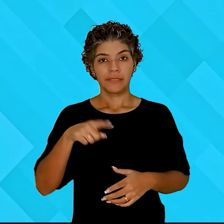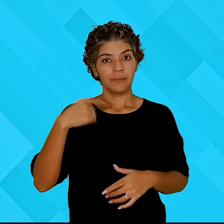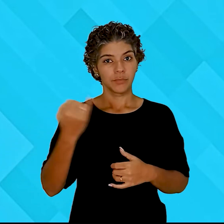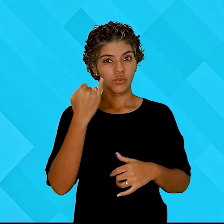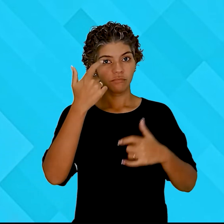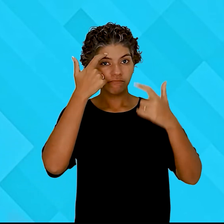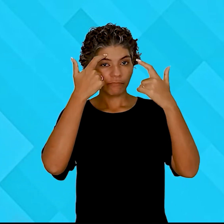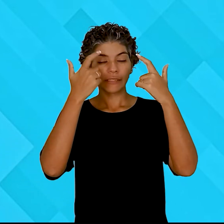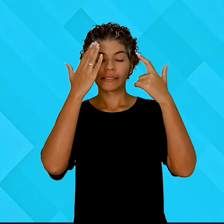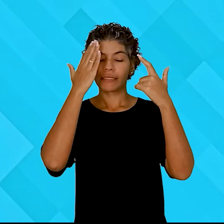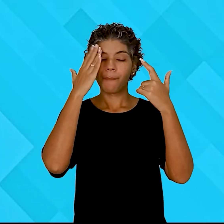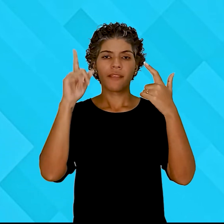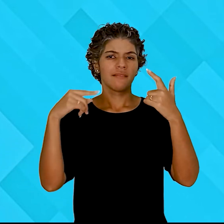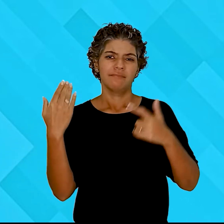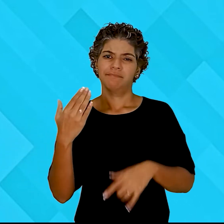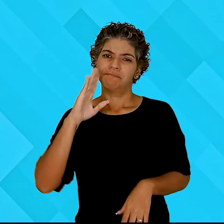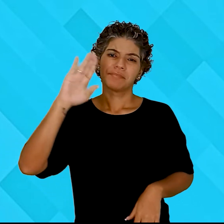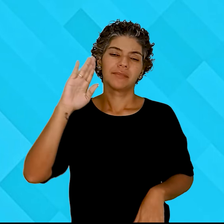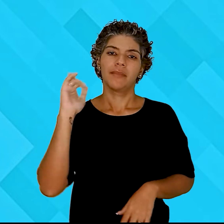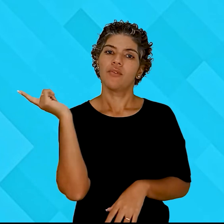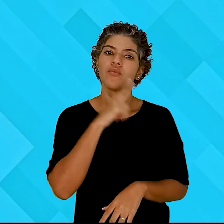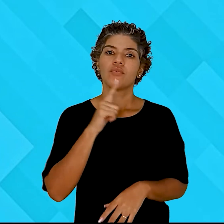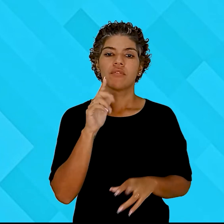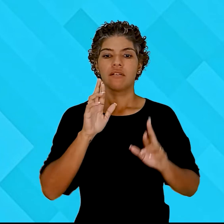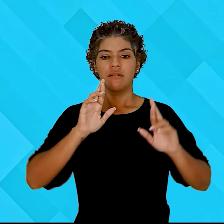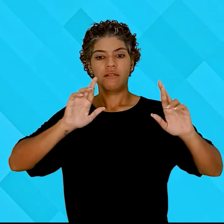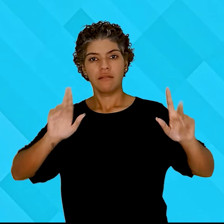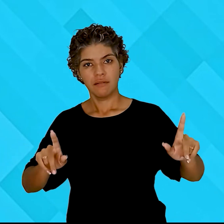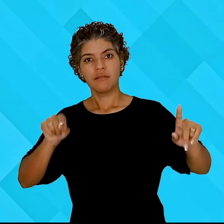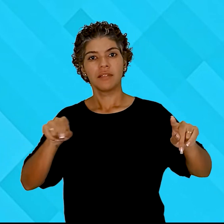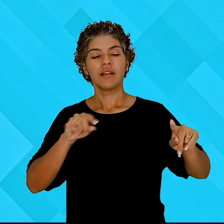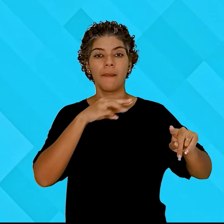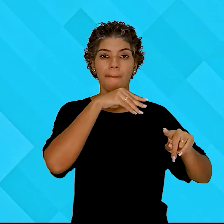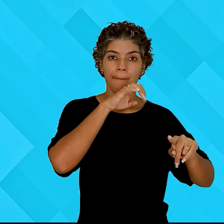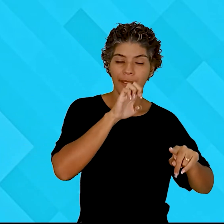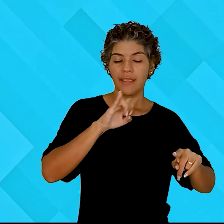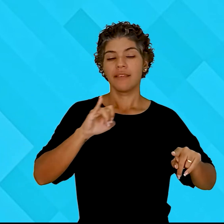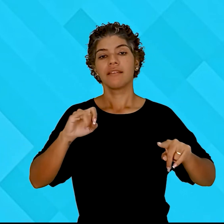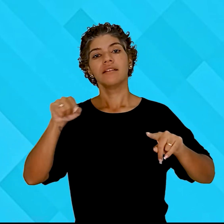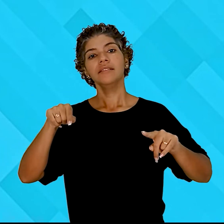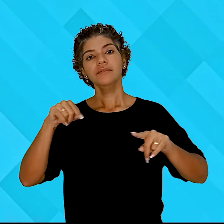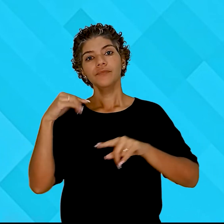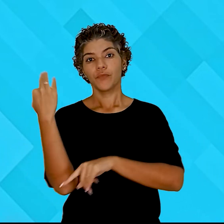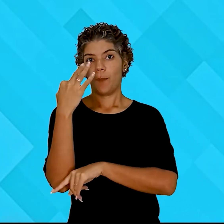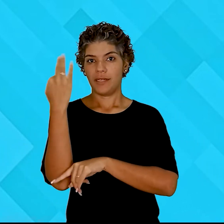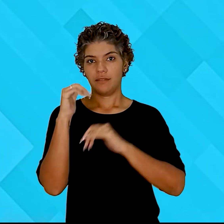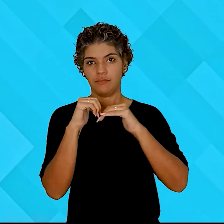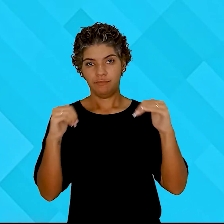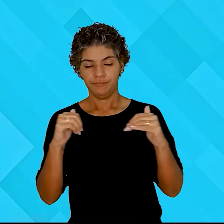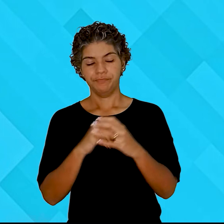isso em mente como uma questão fundamental na hora de falar sobre MEI e sobre formalização. Então, sempre que